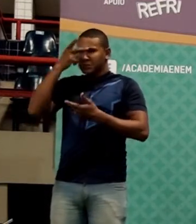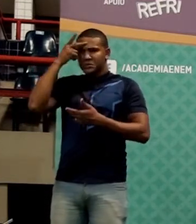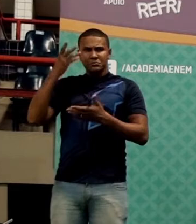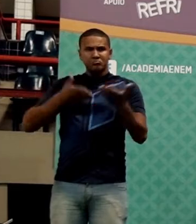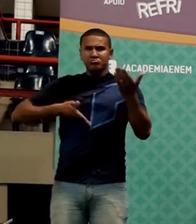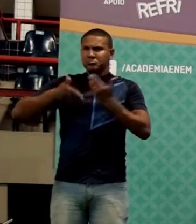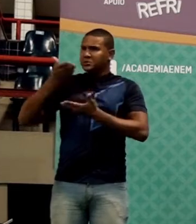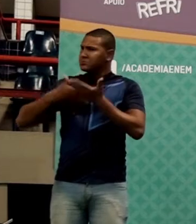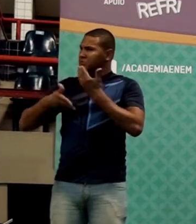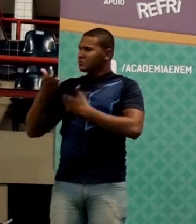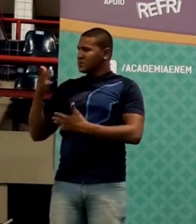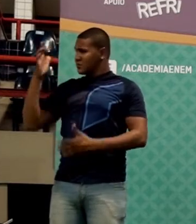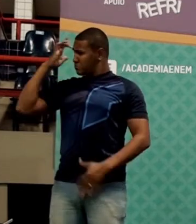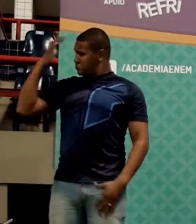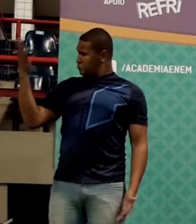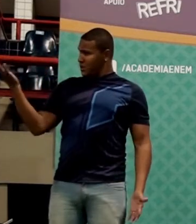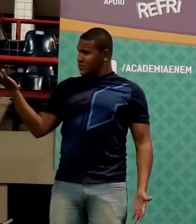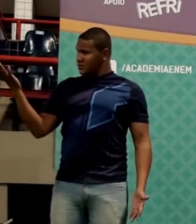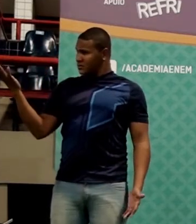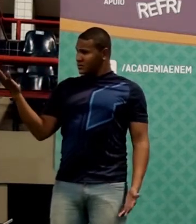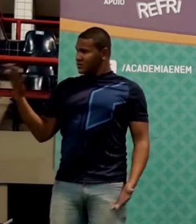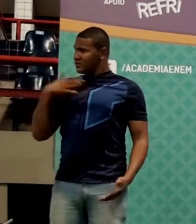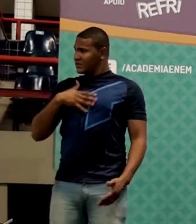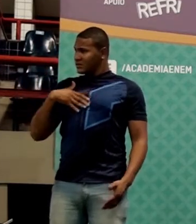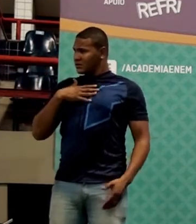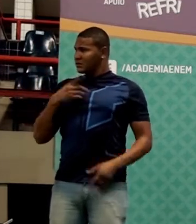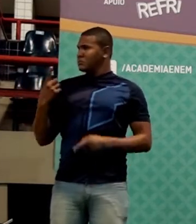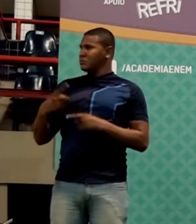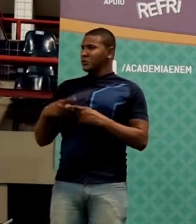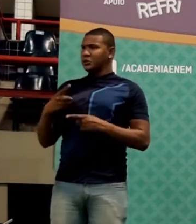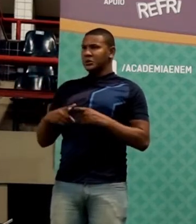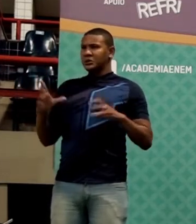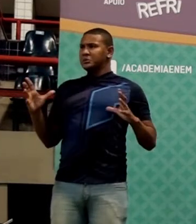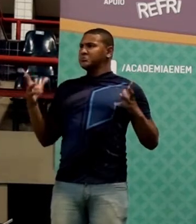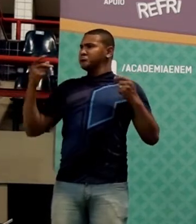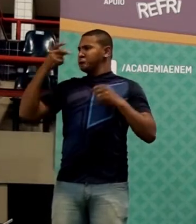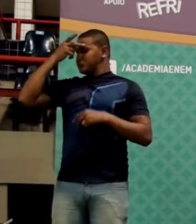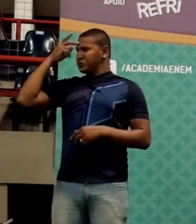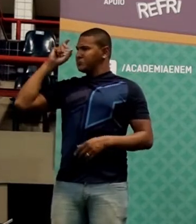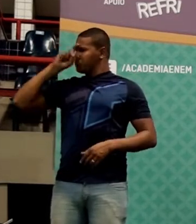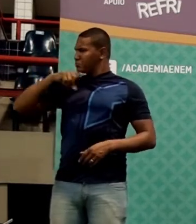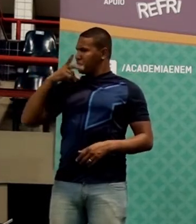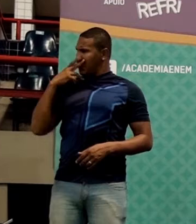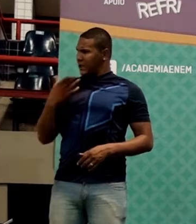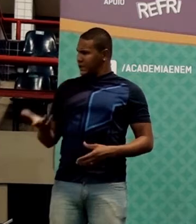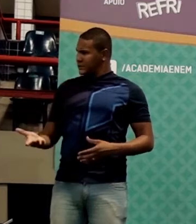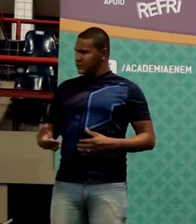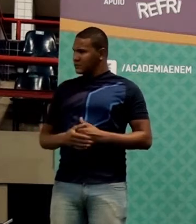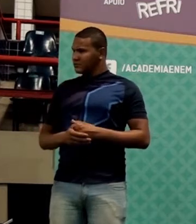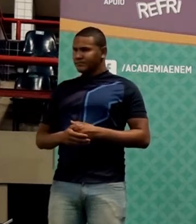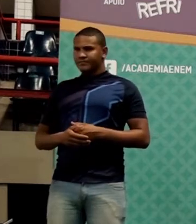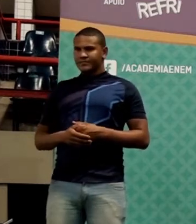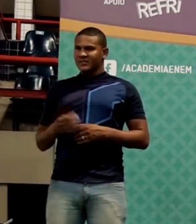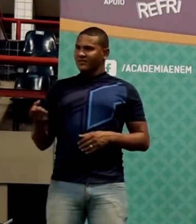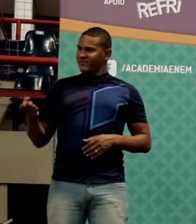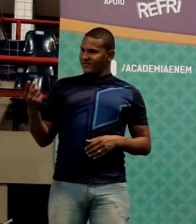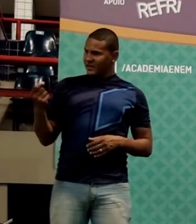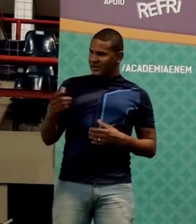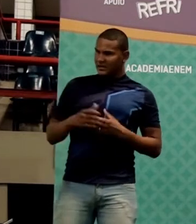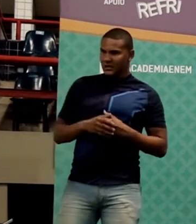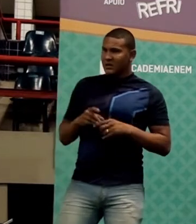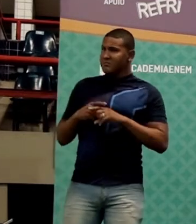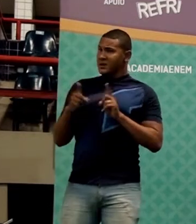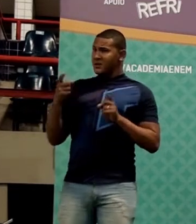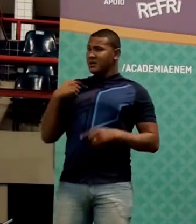É tão fácil a gente ser feliz. Eu não sei por que as pessoas complicam, né? Professor, mas eu queria ver alguém ser feliz